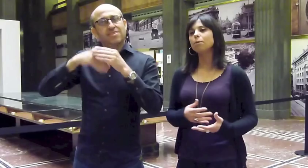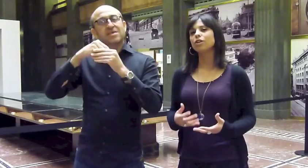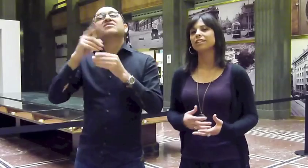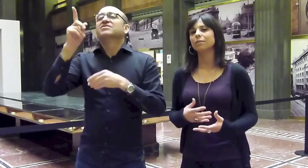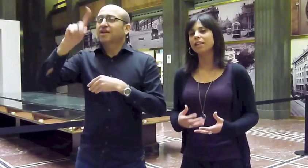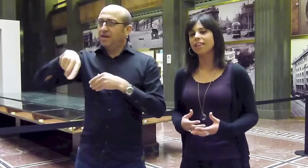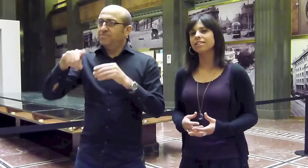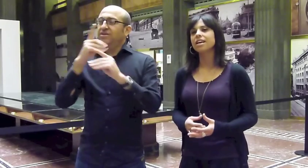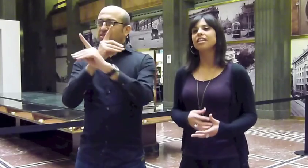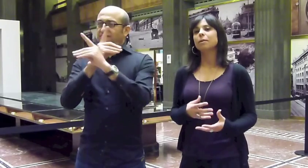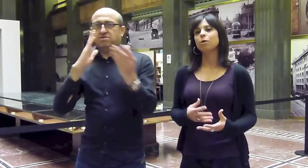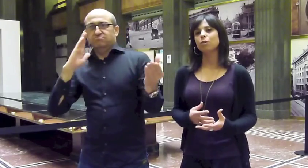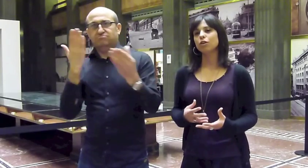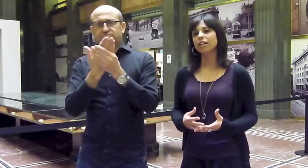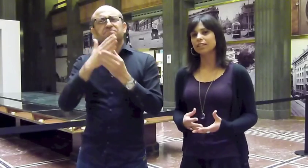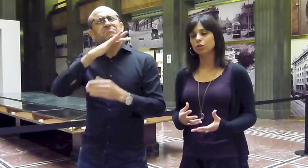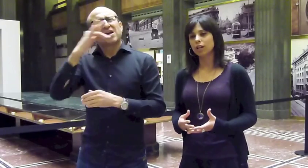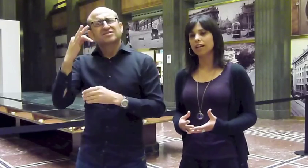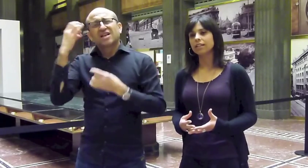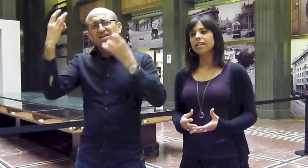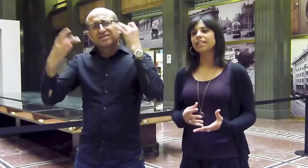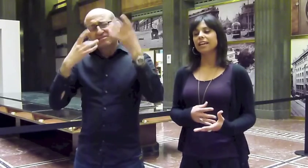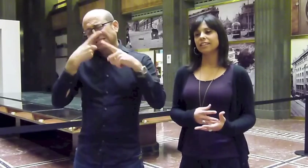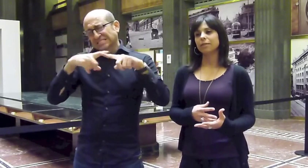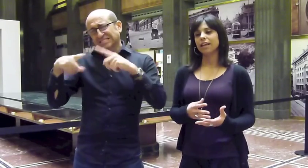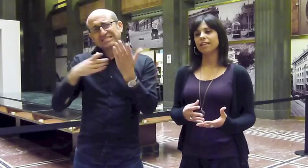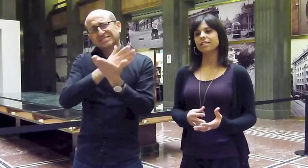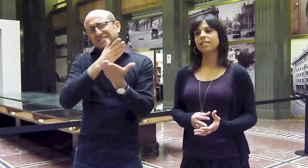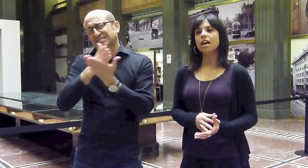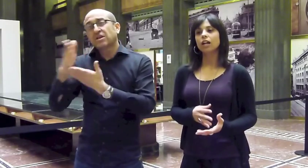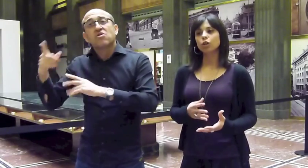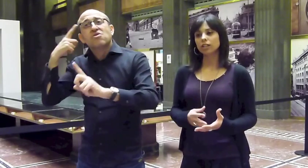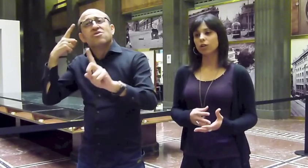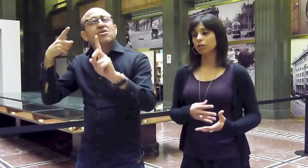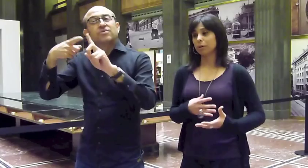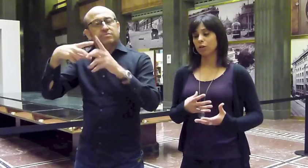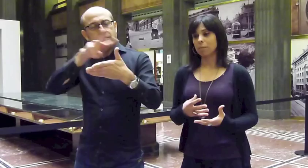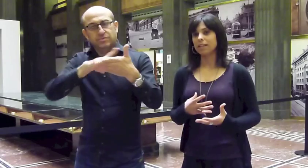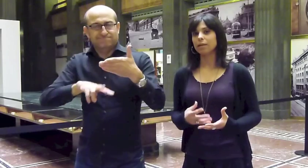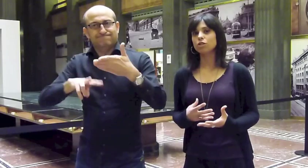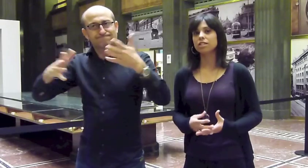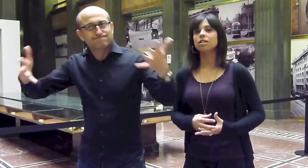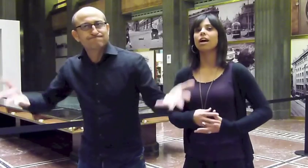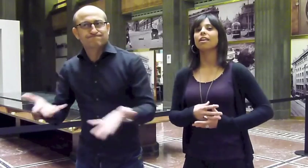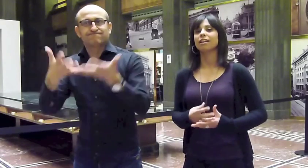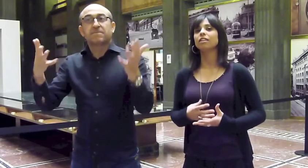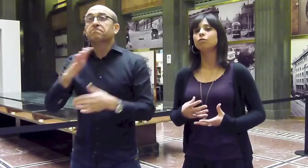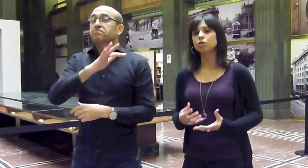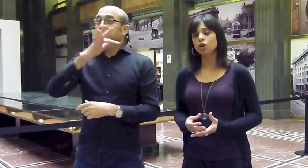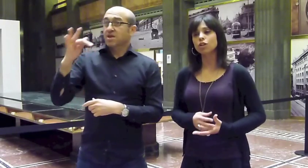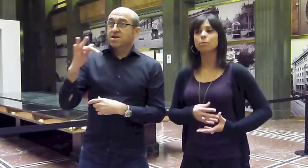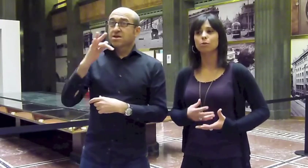bastante amplio de actividades de promoción lectora y de actividades donde lo que pretendemos es